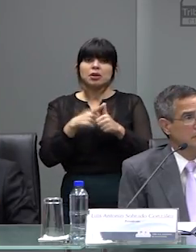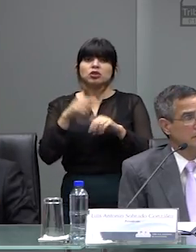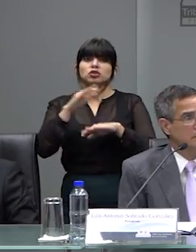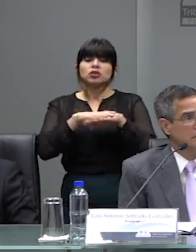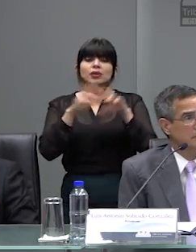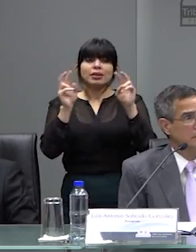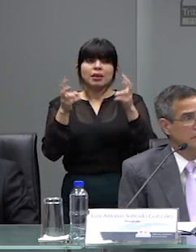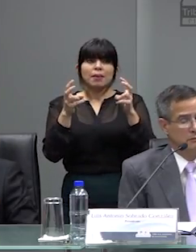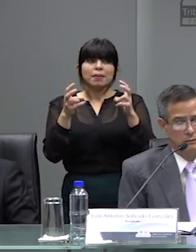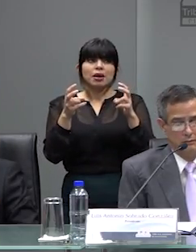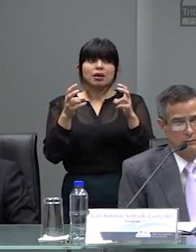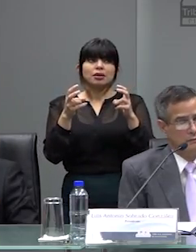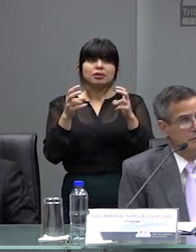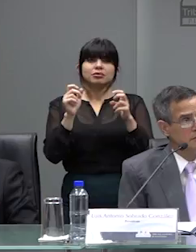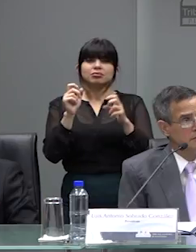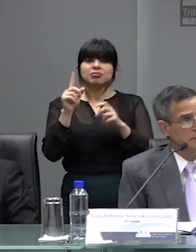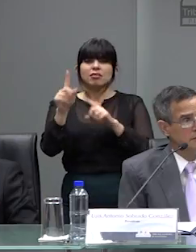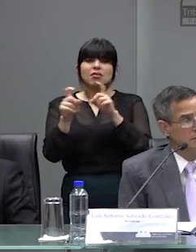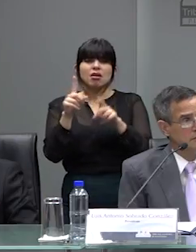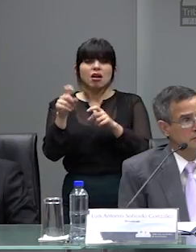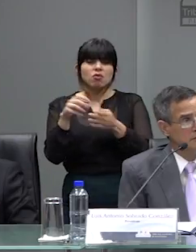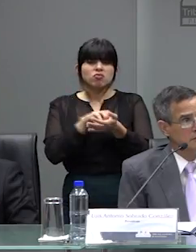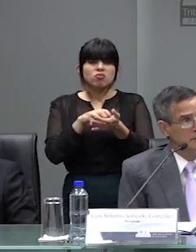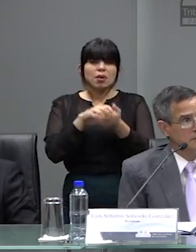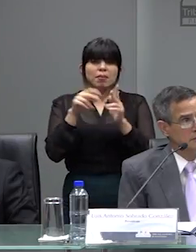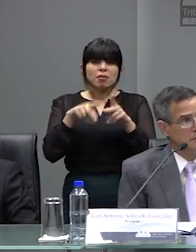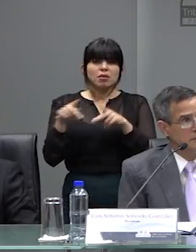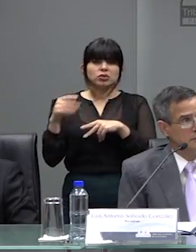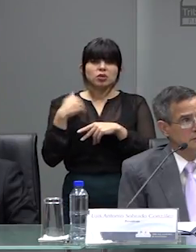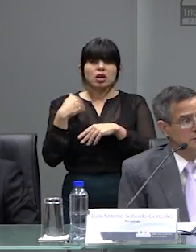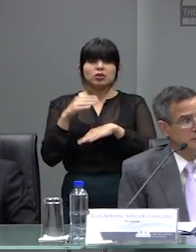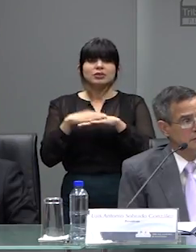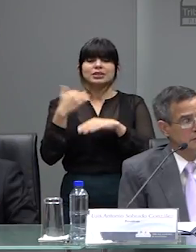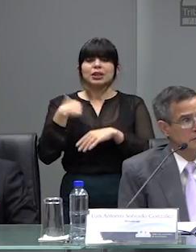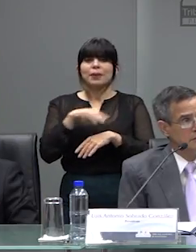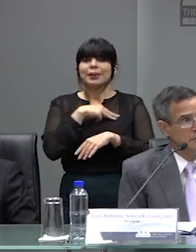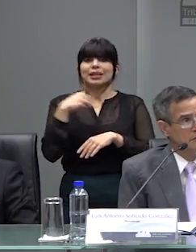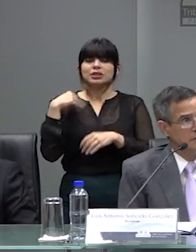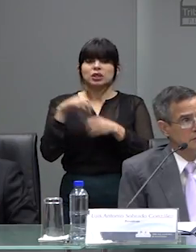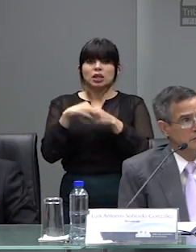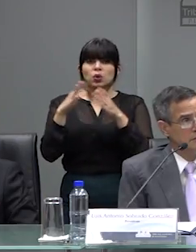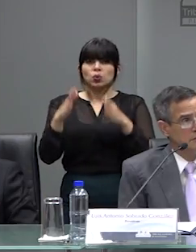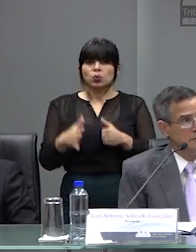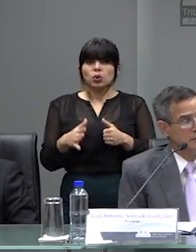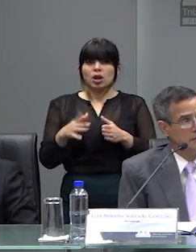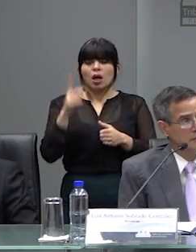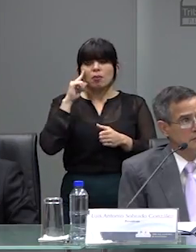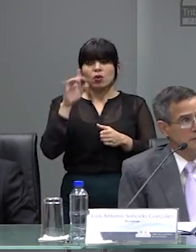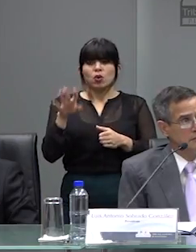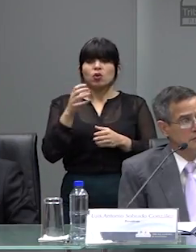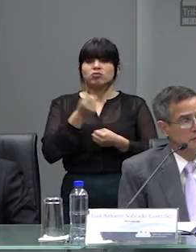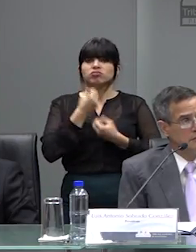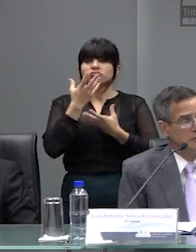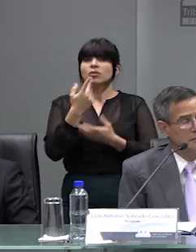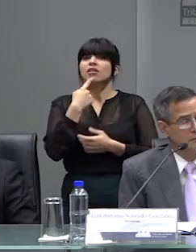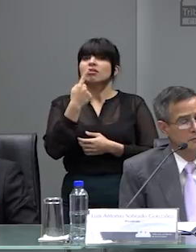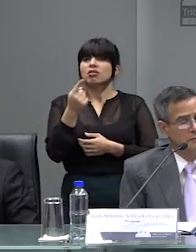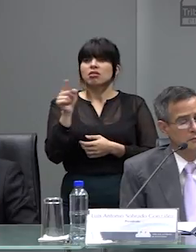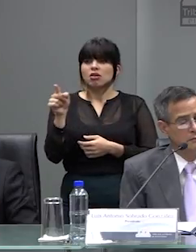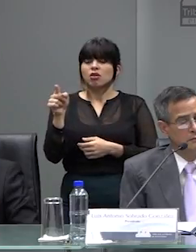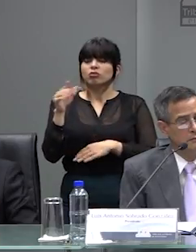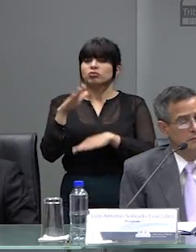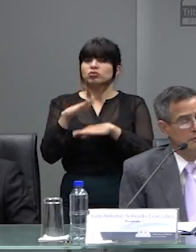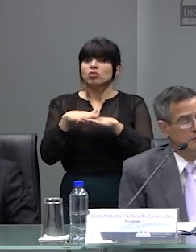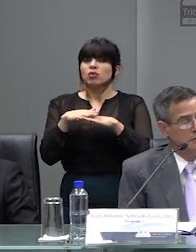tema de los cuestionamientos que se han hecho del señor Ministro de Agricultura por sus declaraciones en cuanto a